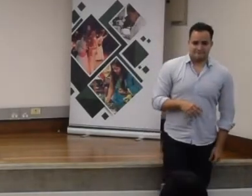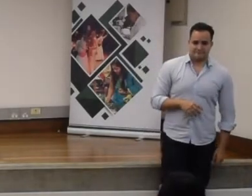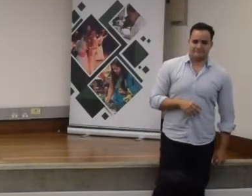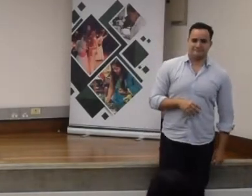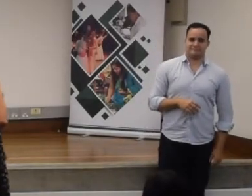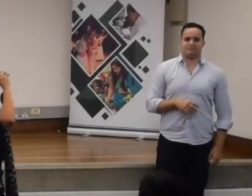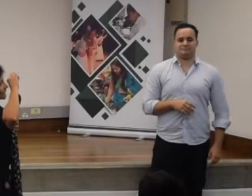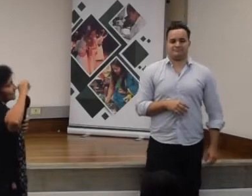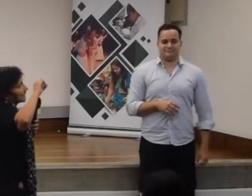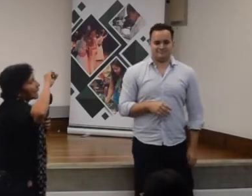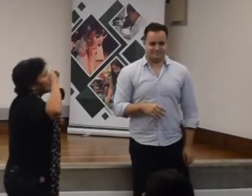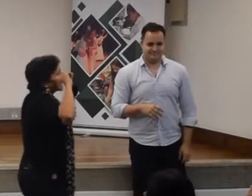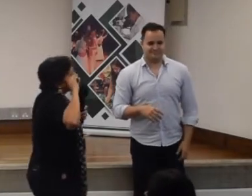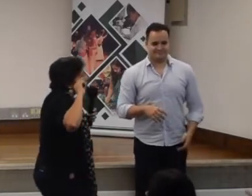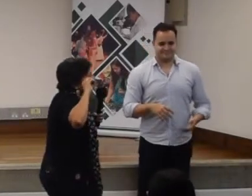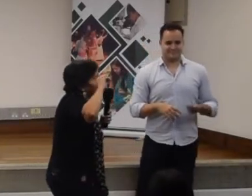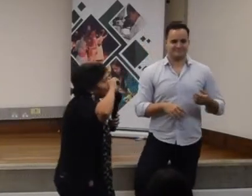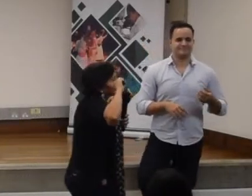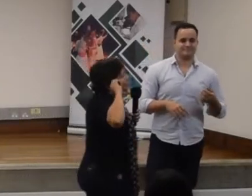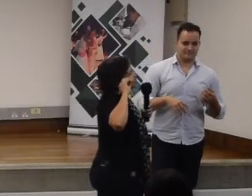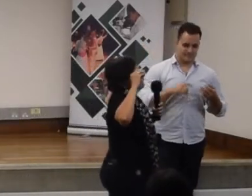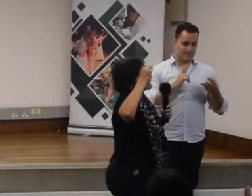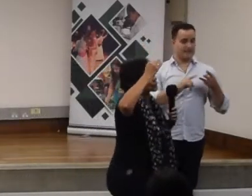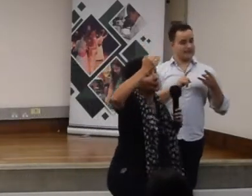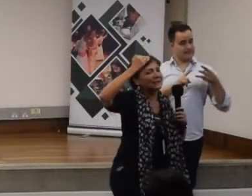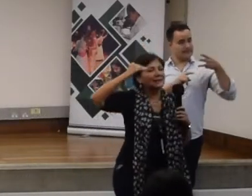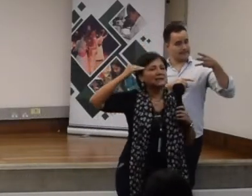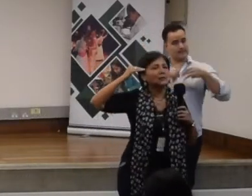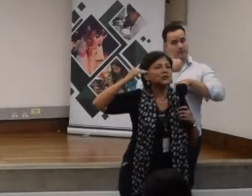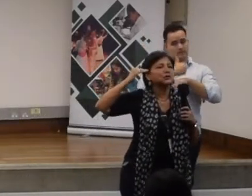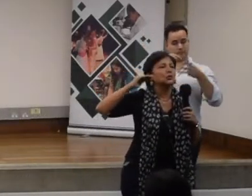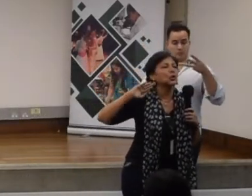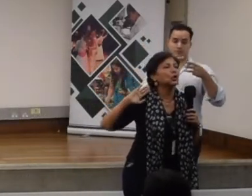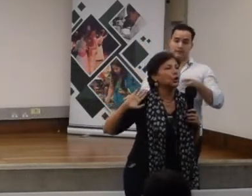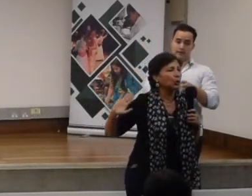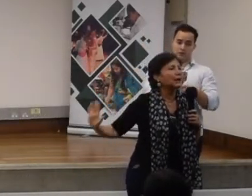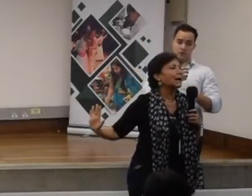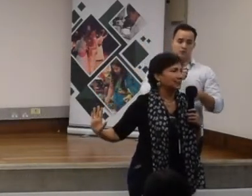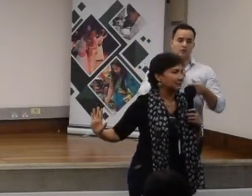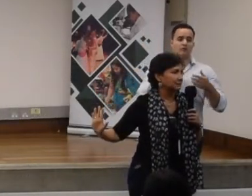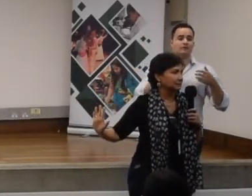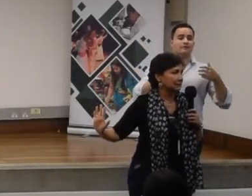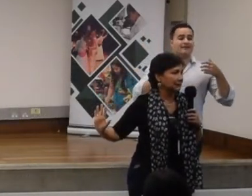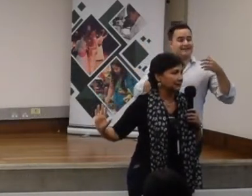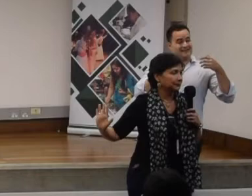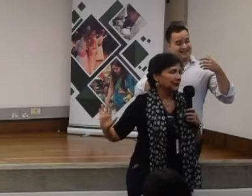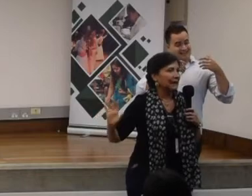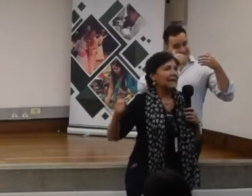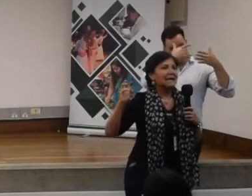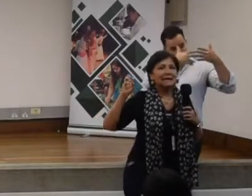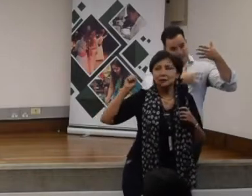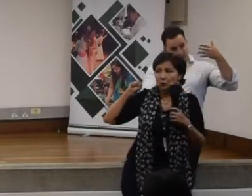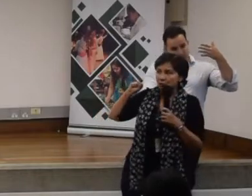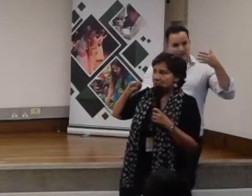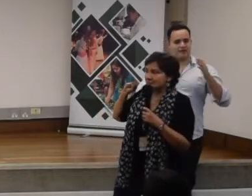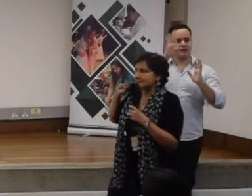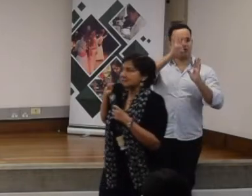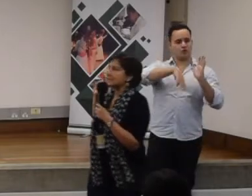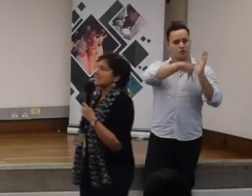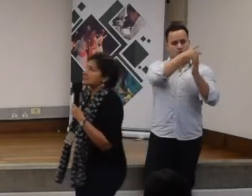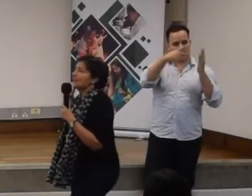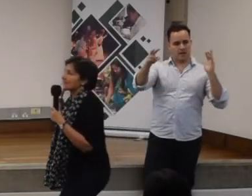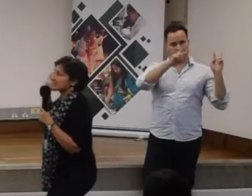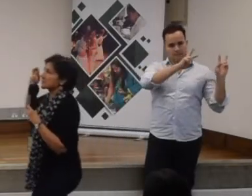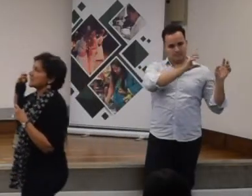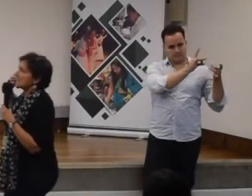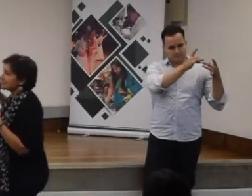tercera tarea, que es, digamos, la más complicada, es cómo aterrizamos eso en un cronograma, ¿sí? Entonces,